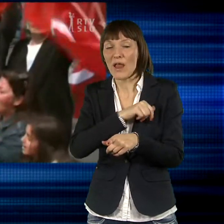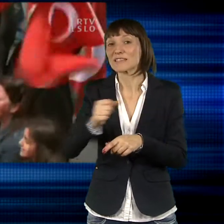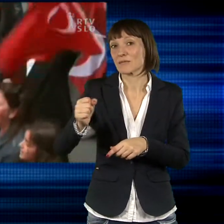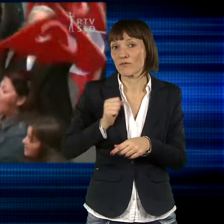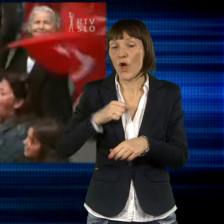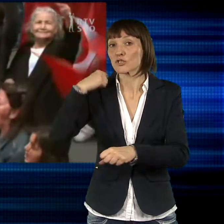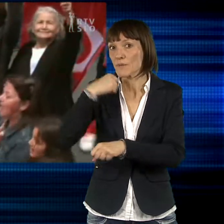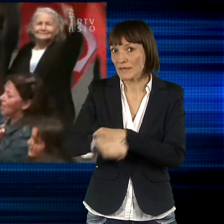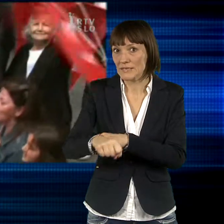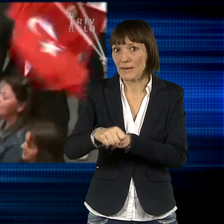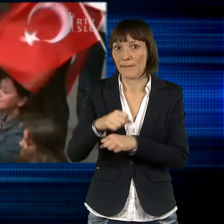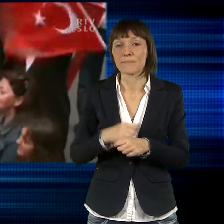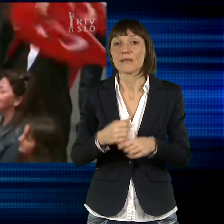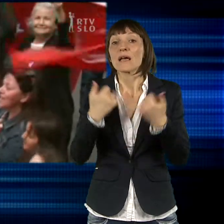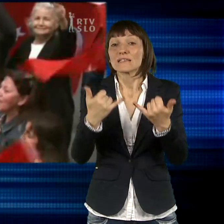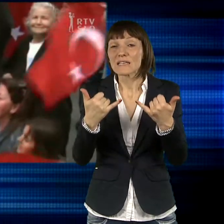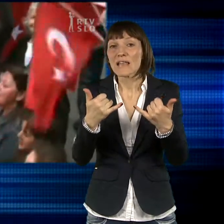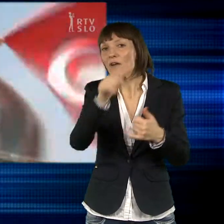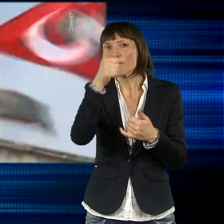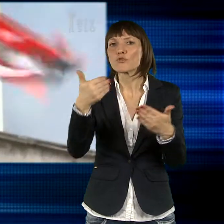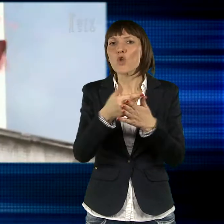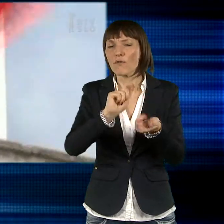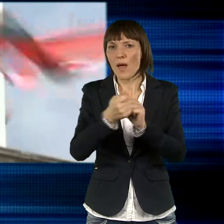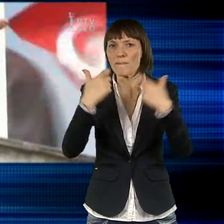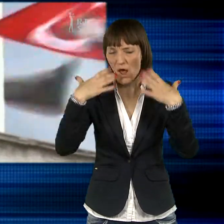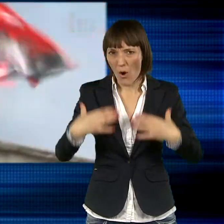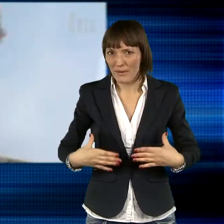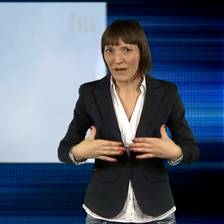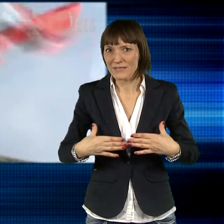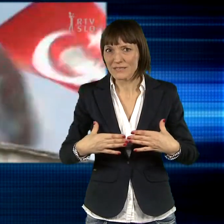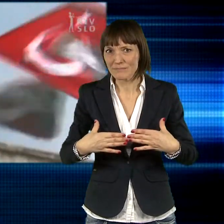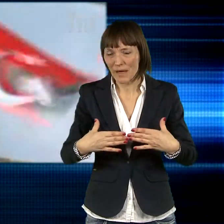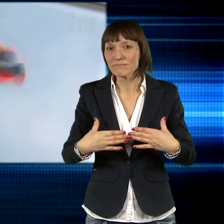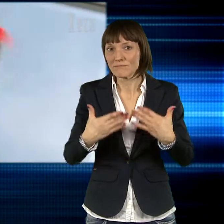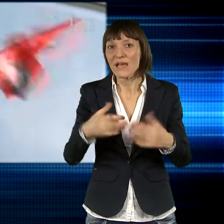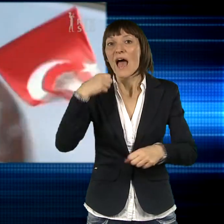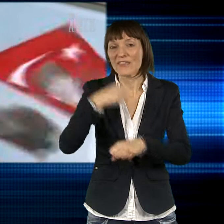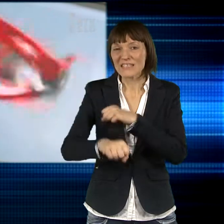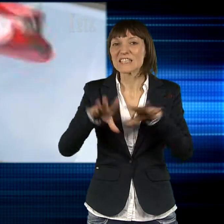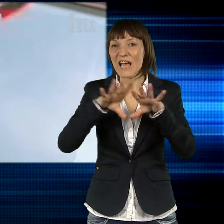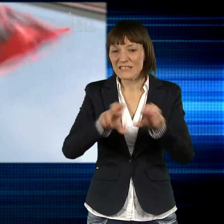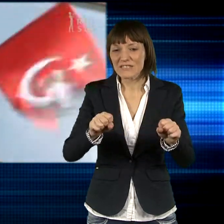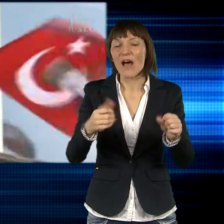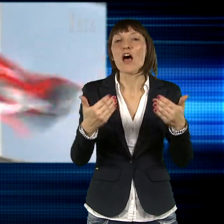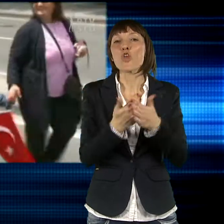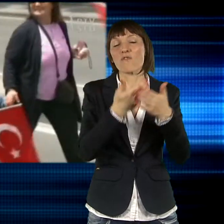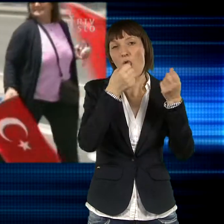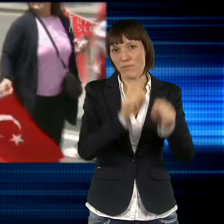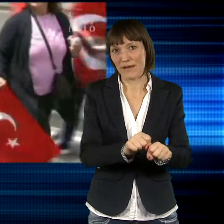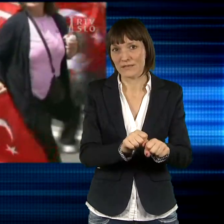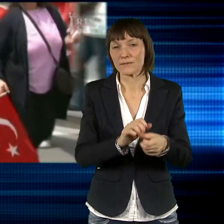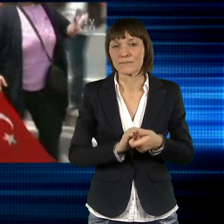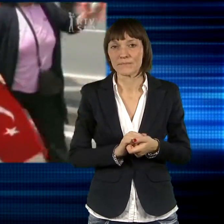tudi s policijskim in vojaškim nasiljem. Zdaj v imenu nove preobrazbe z malce drugačnim predznakom nasilje izvaja